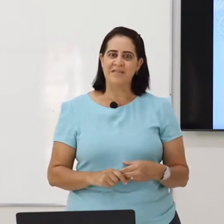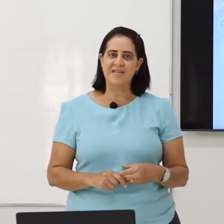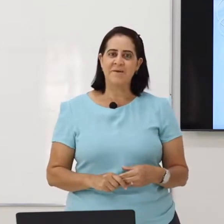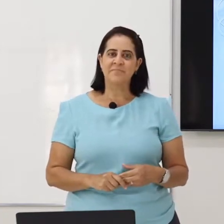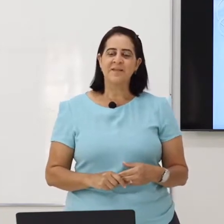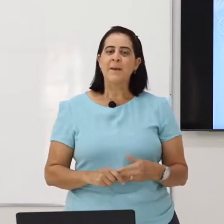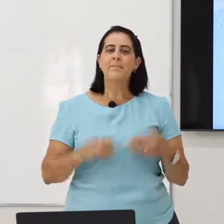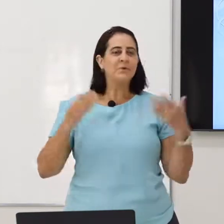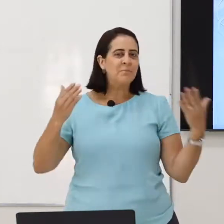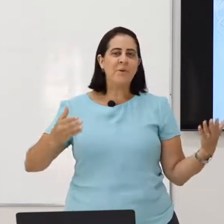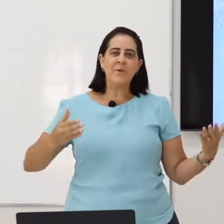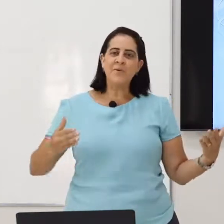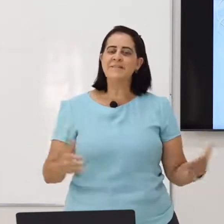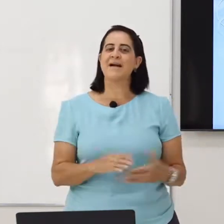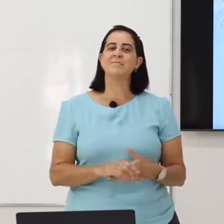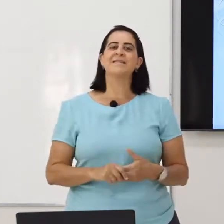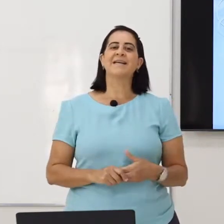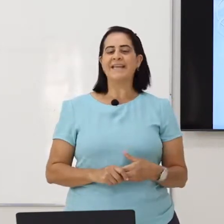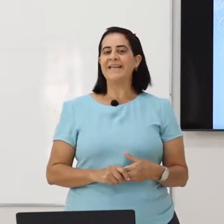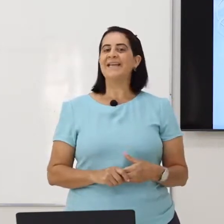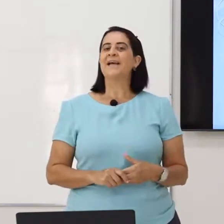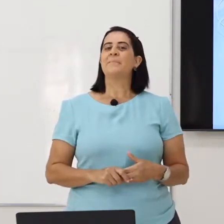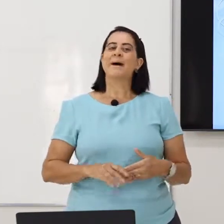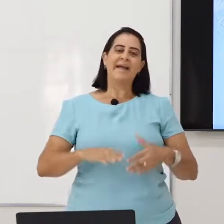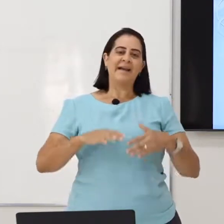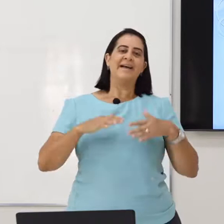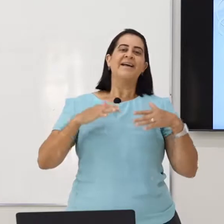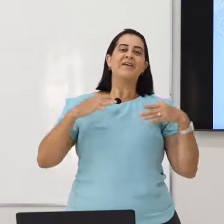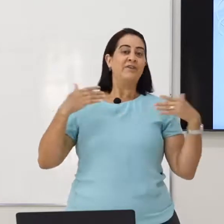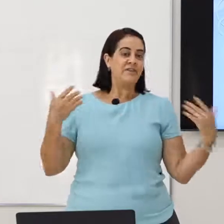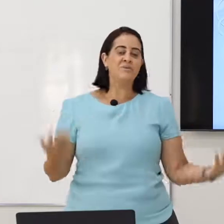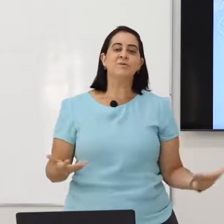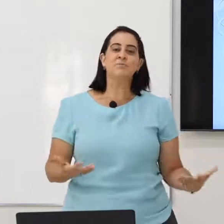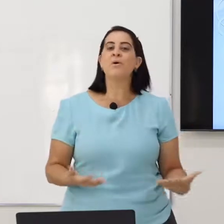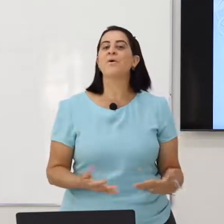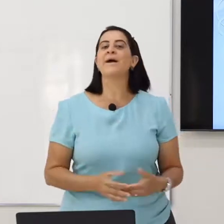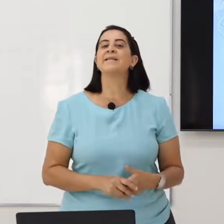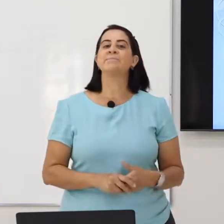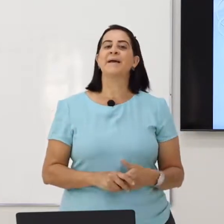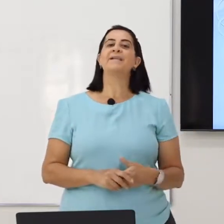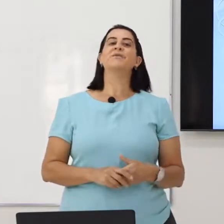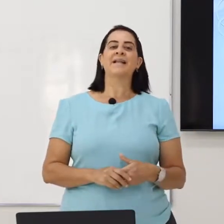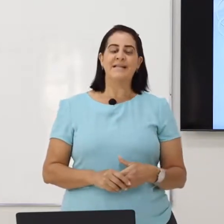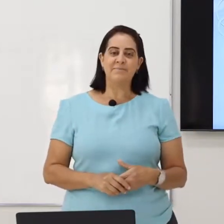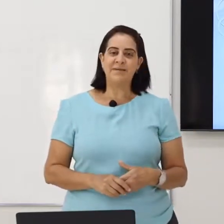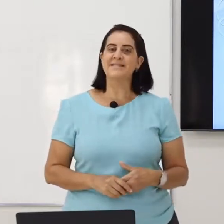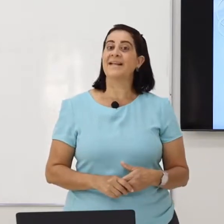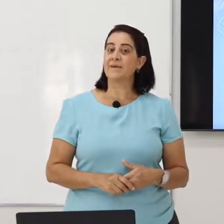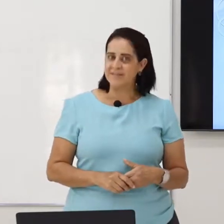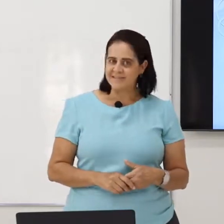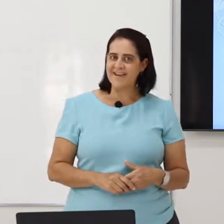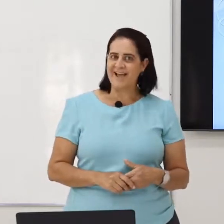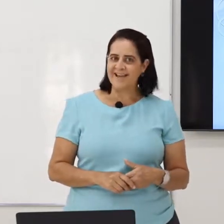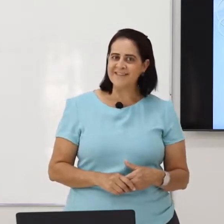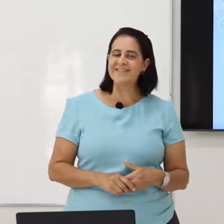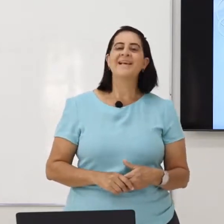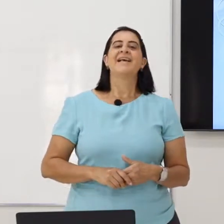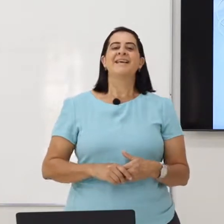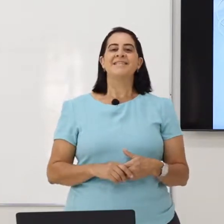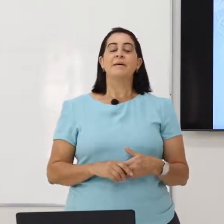Pedagogia. Muito bom estarmos aqui para refletirmos um pouco a respeito da Libras, da língua de sinais, e